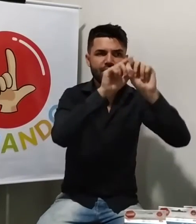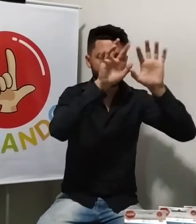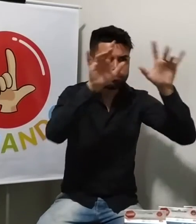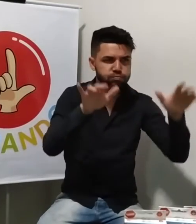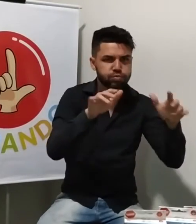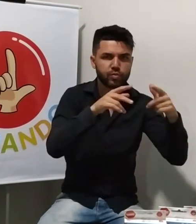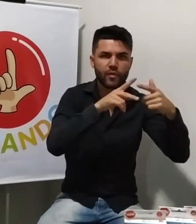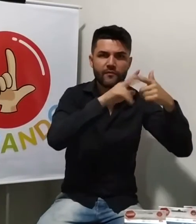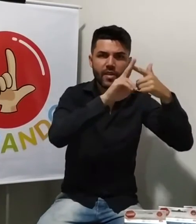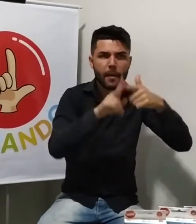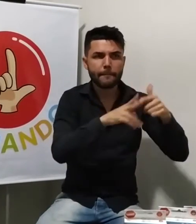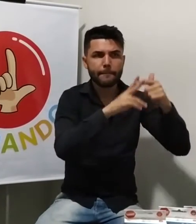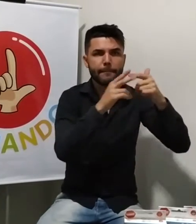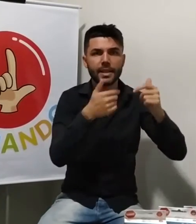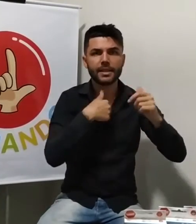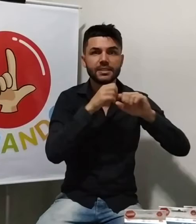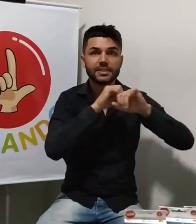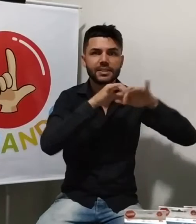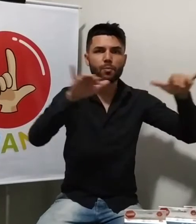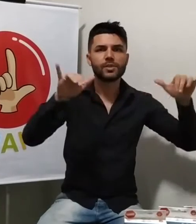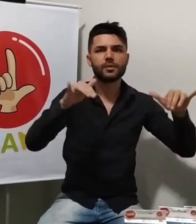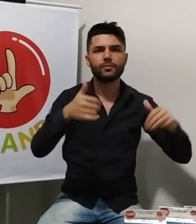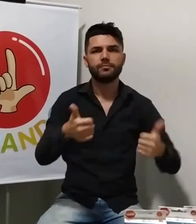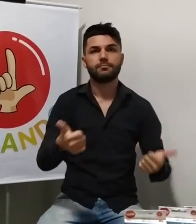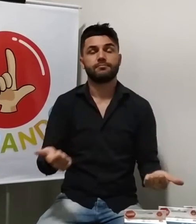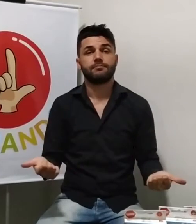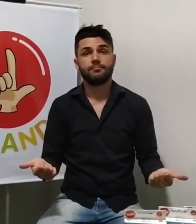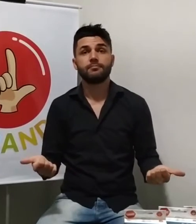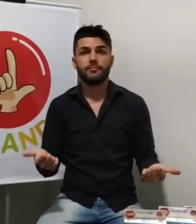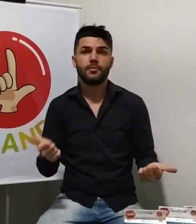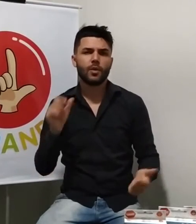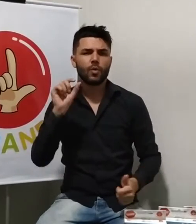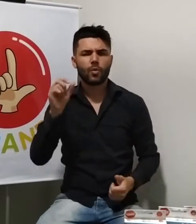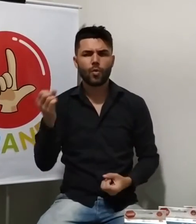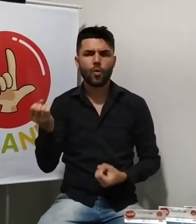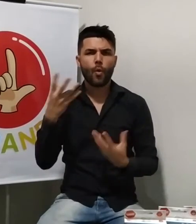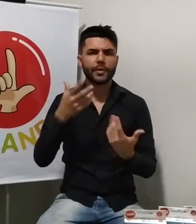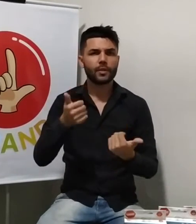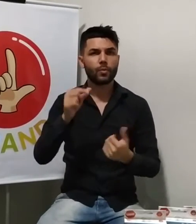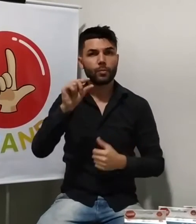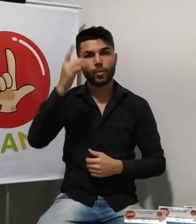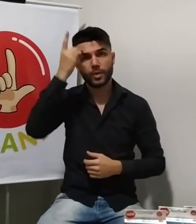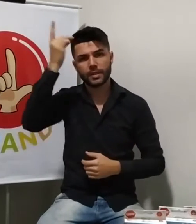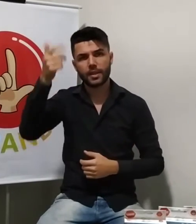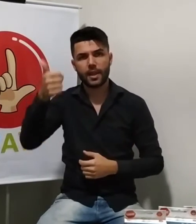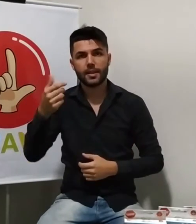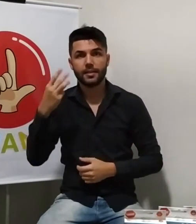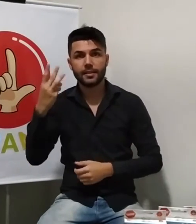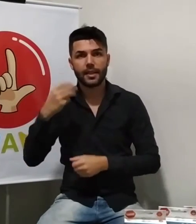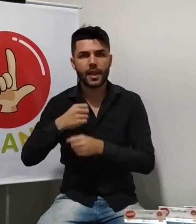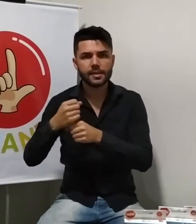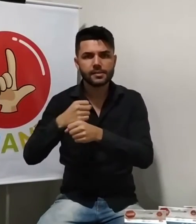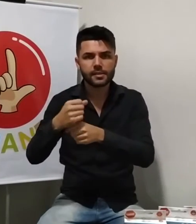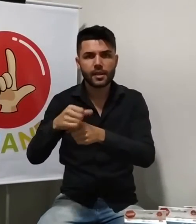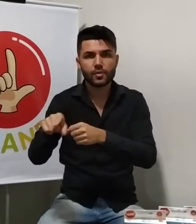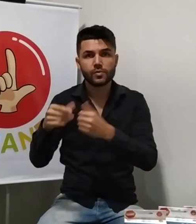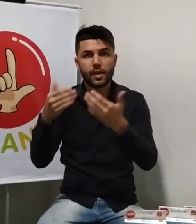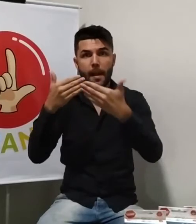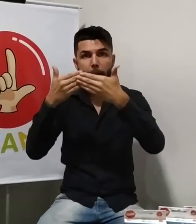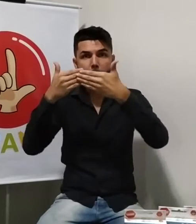tudo estagiário. E tinha estagiário, chefe de estagiário, tinha diretor de estagiário, tinha todo mundo. A gente conseguiu um sócio que entrou com participação na empresa